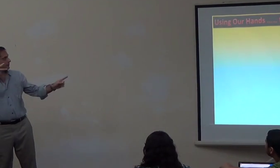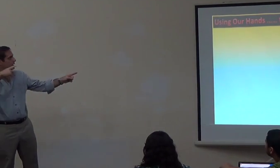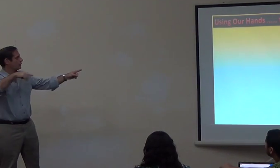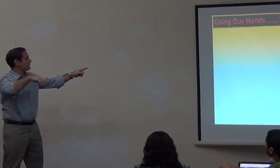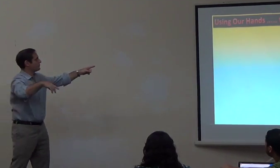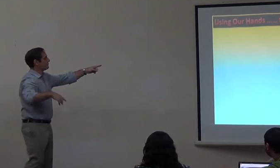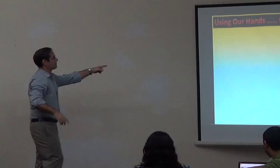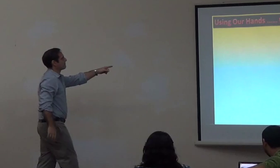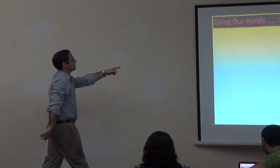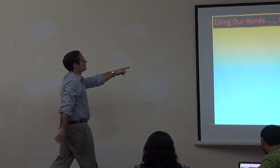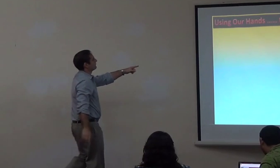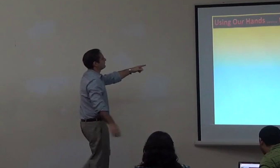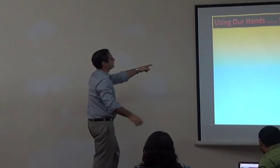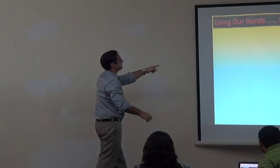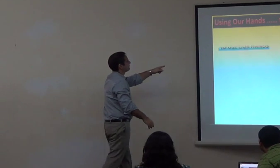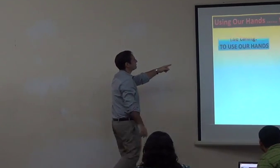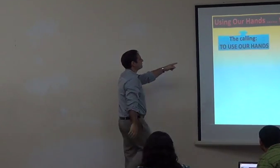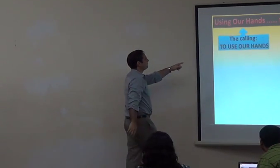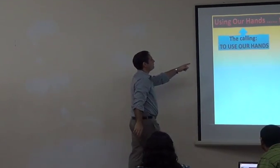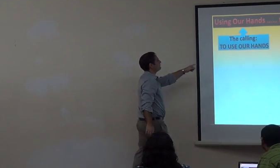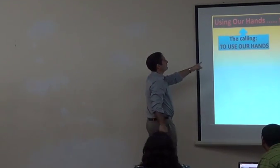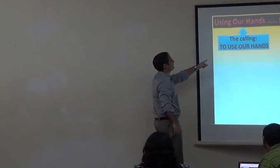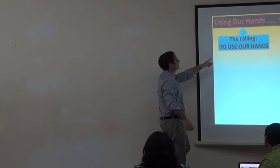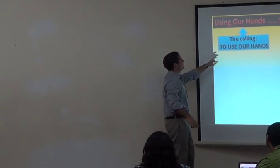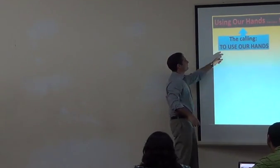Miren, dale un clic.